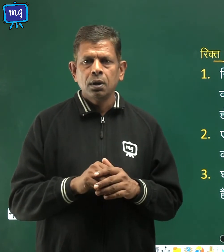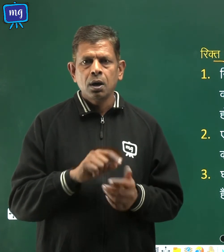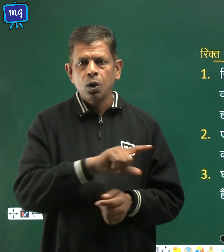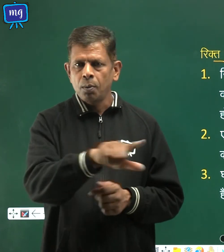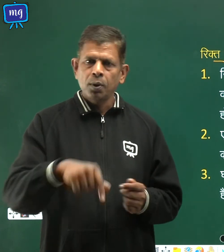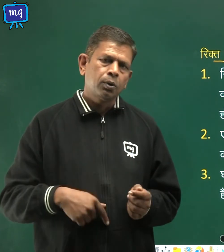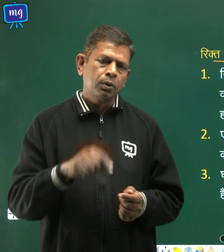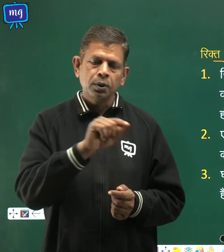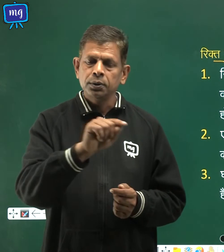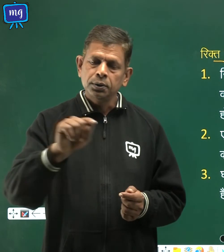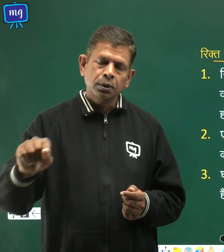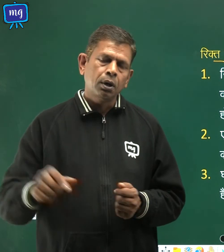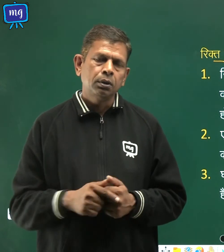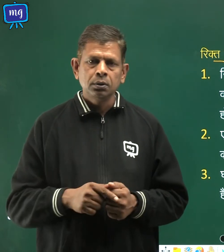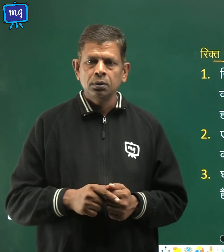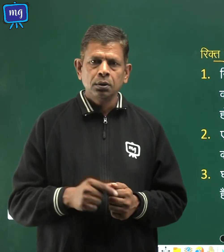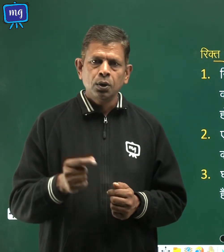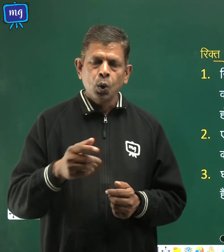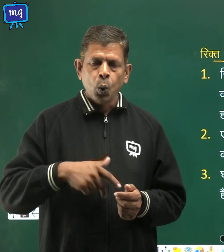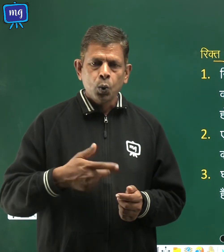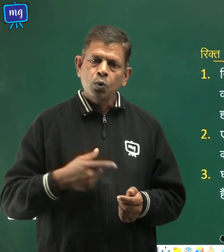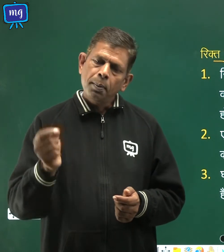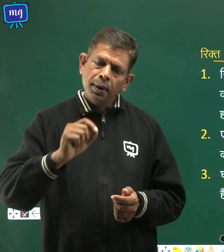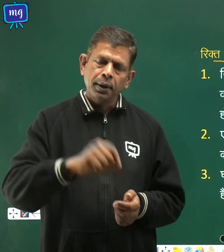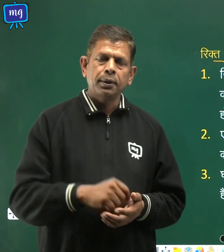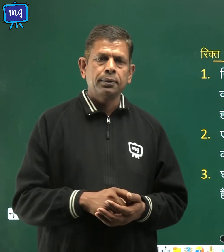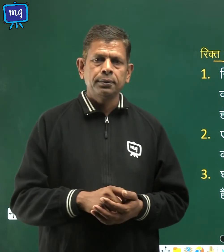आपको रिक्त स्थान स्वयं भरने हैं।